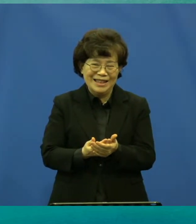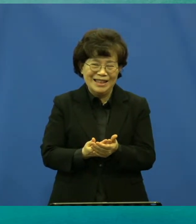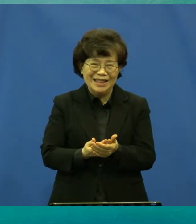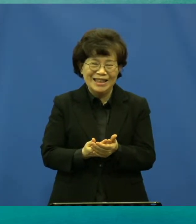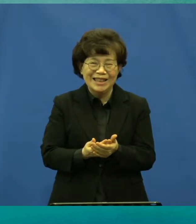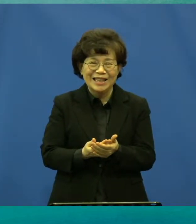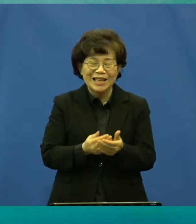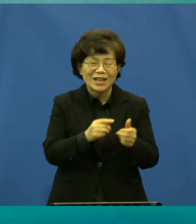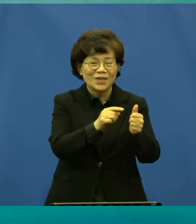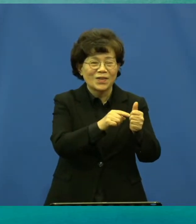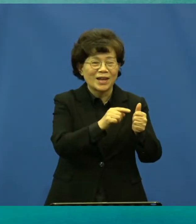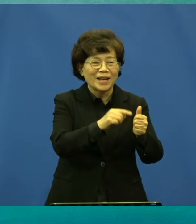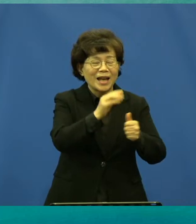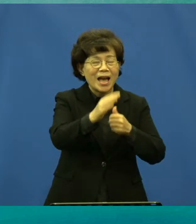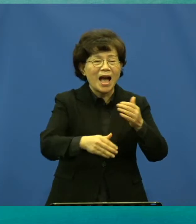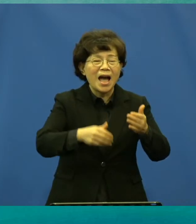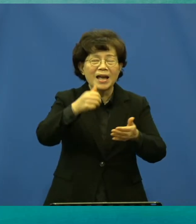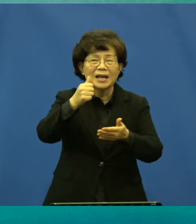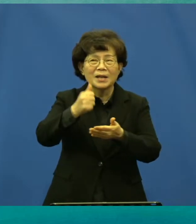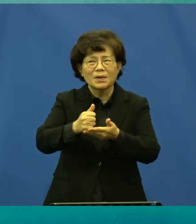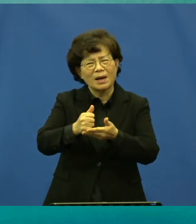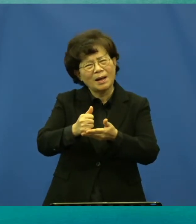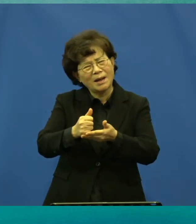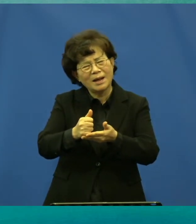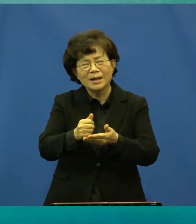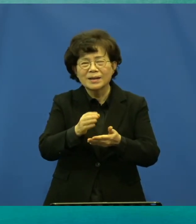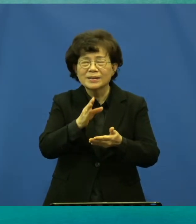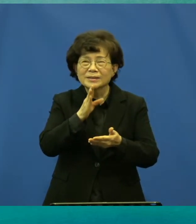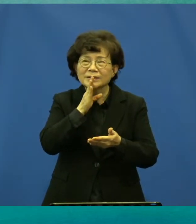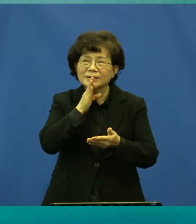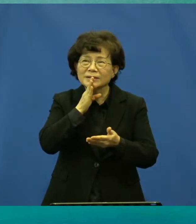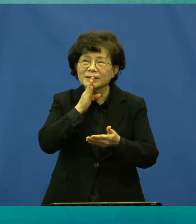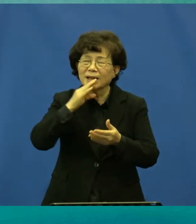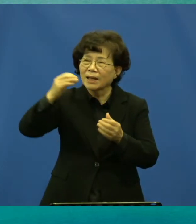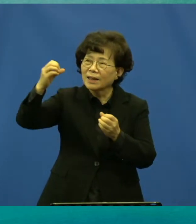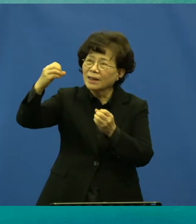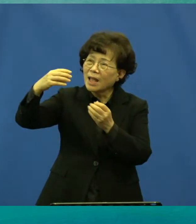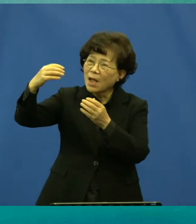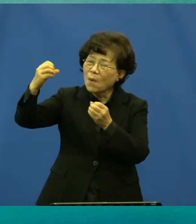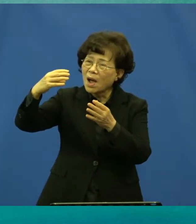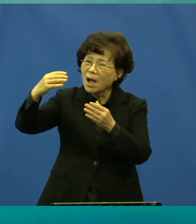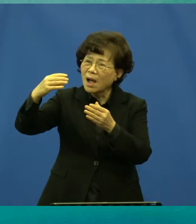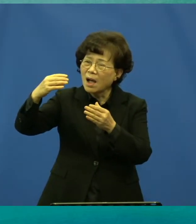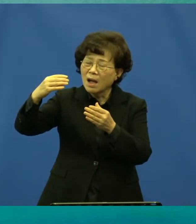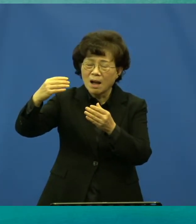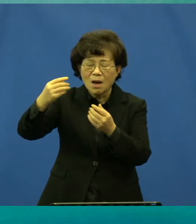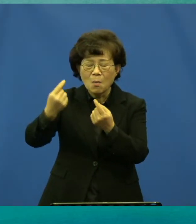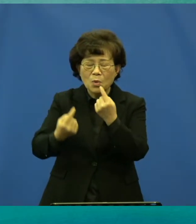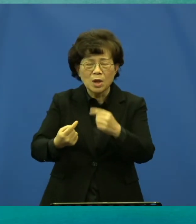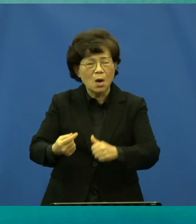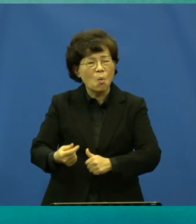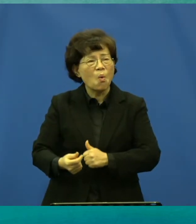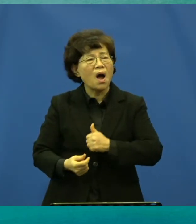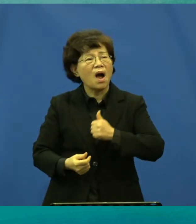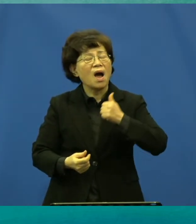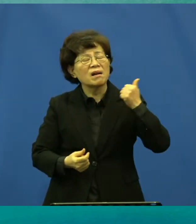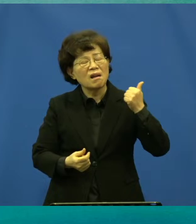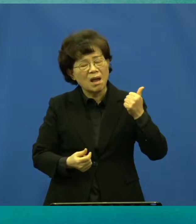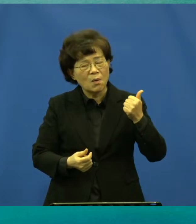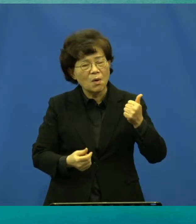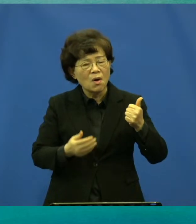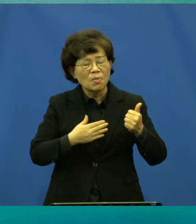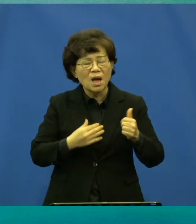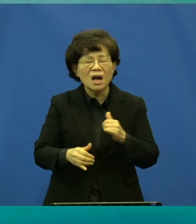자세히 보면 요나는 하나님과 진정성 있는 대화를 원하지 않습니다. 화를 내고 나